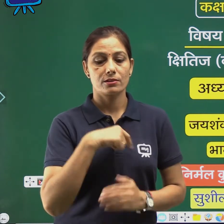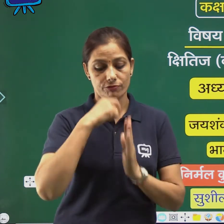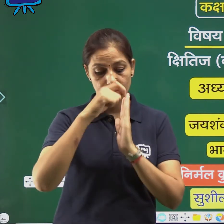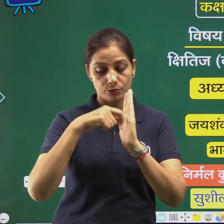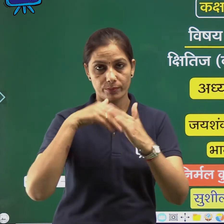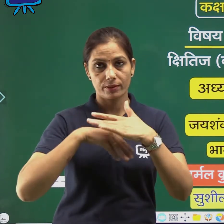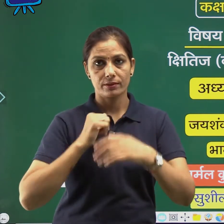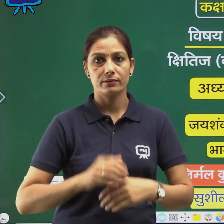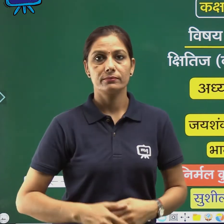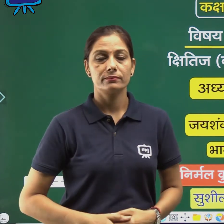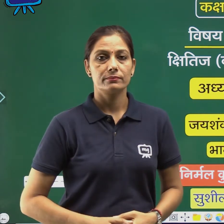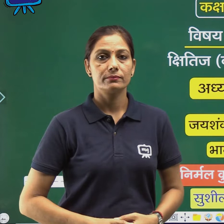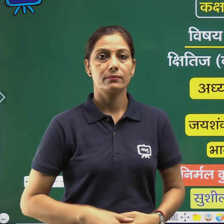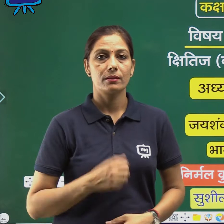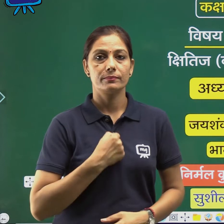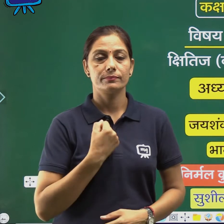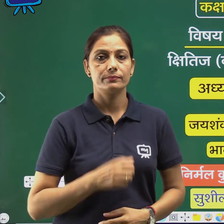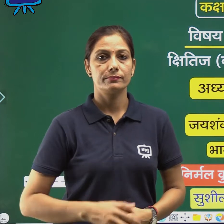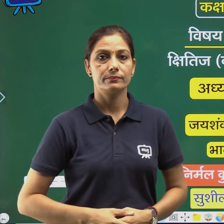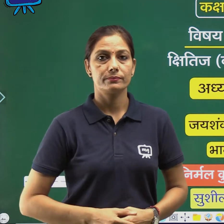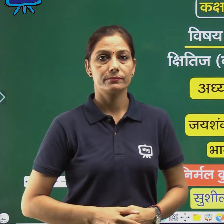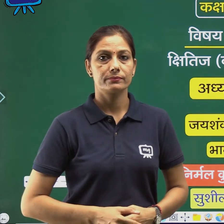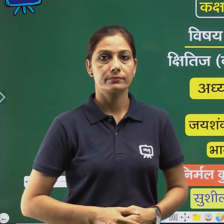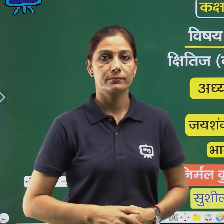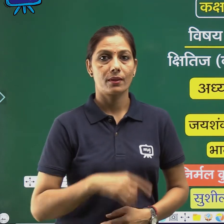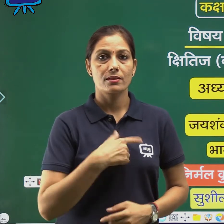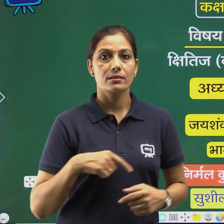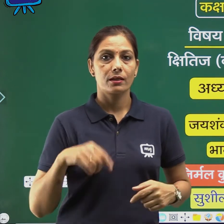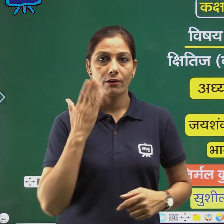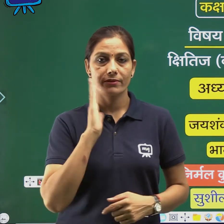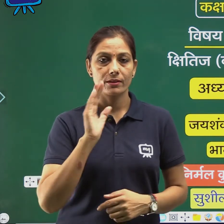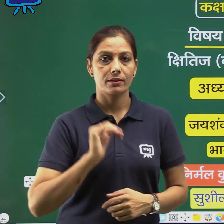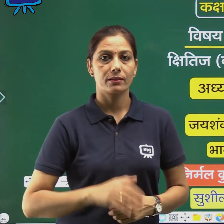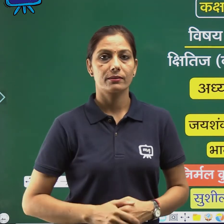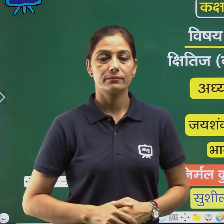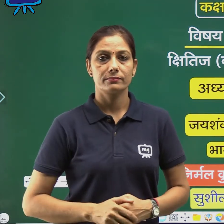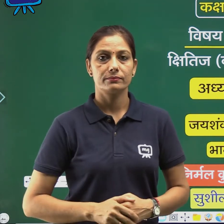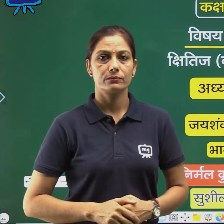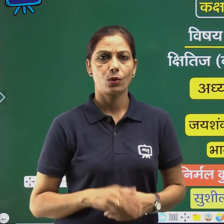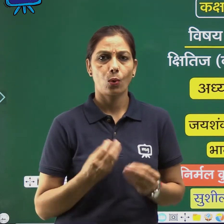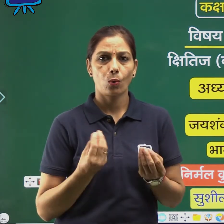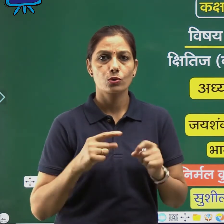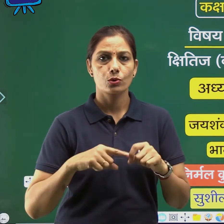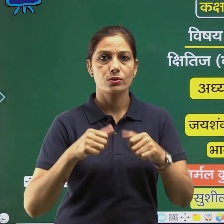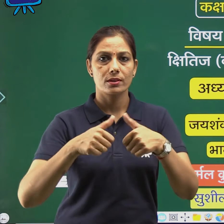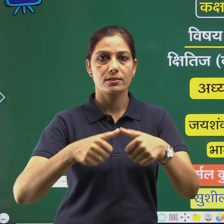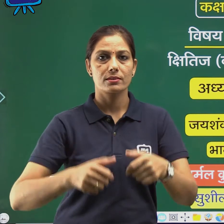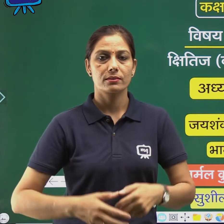में हम इस कविता के कुछ